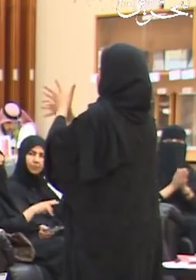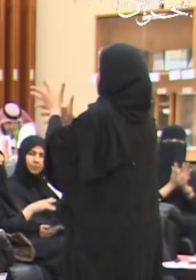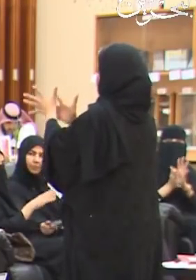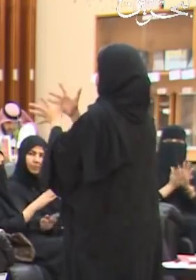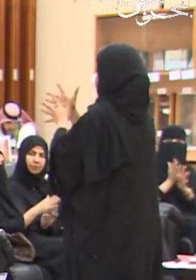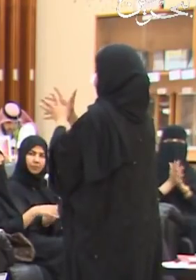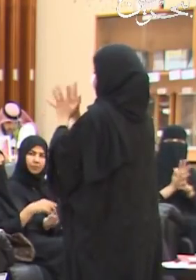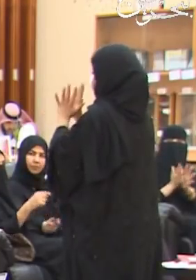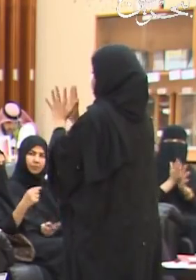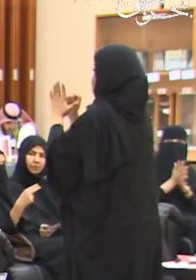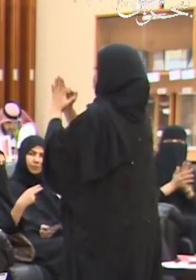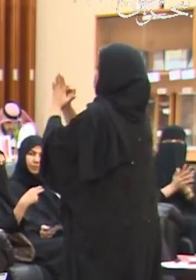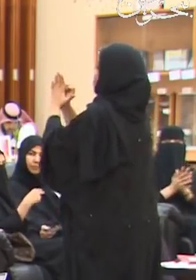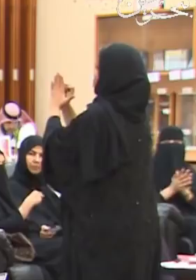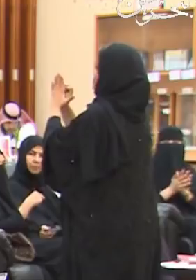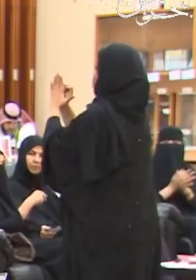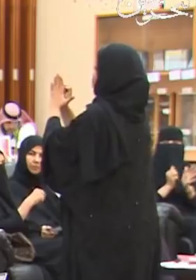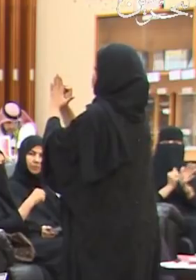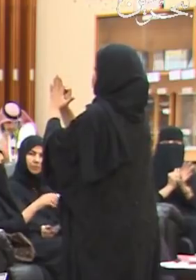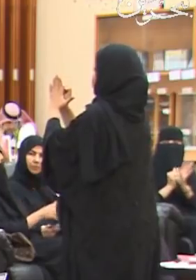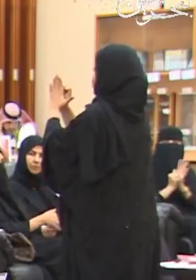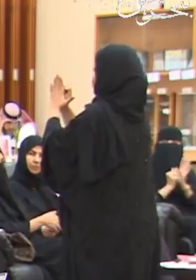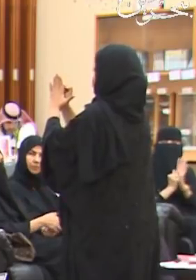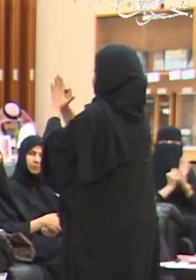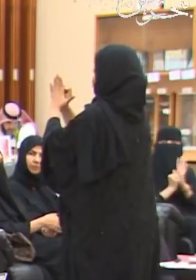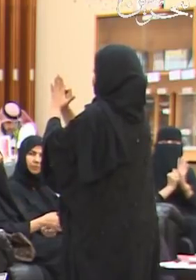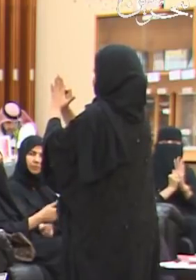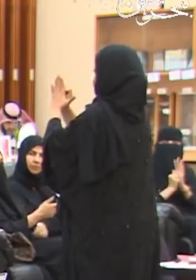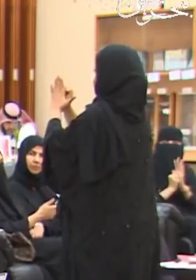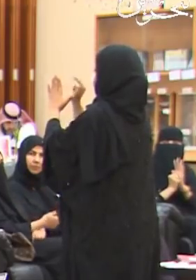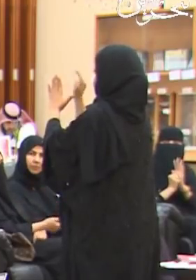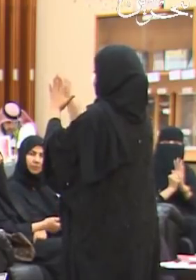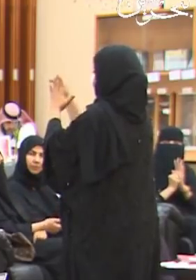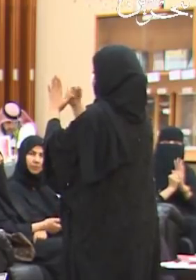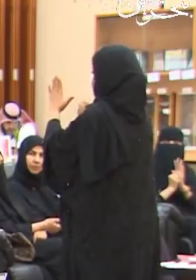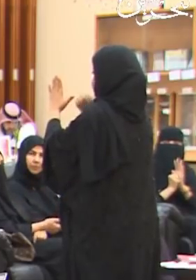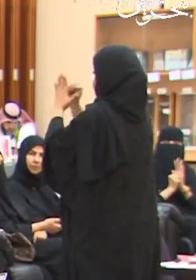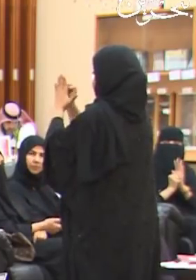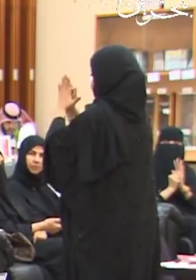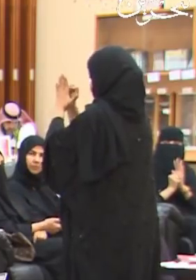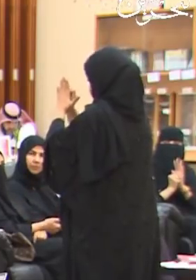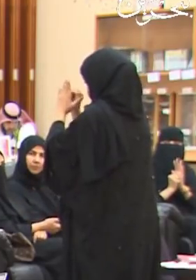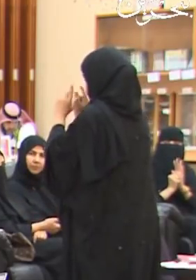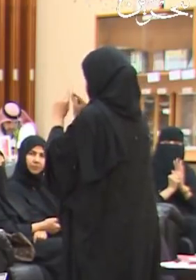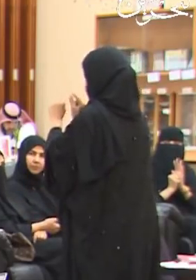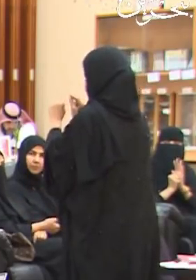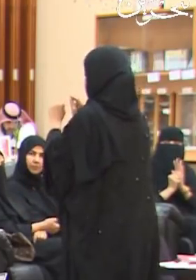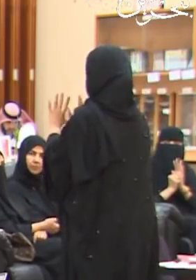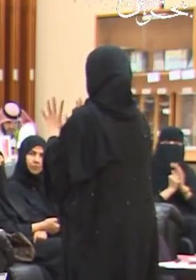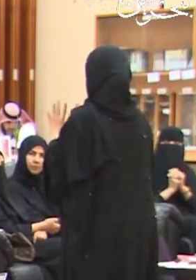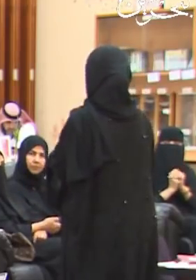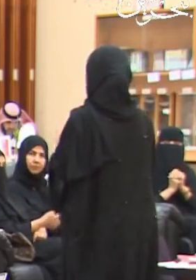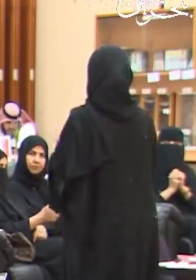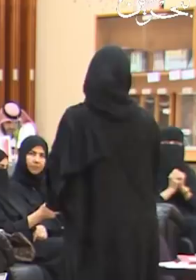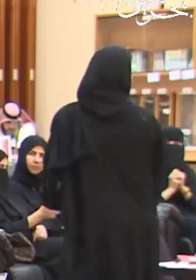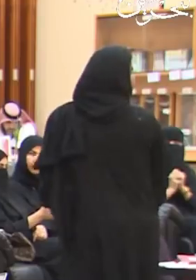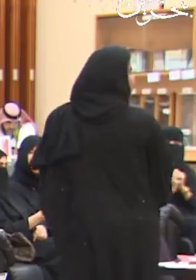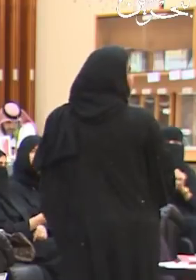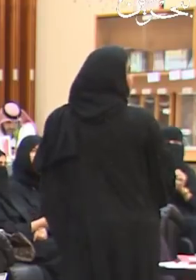طلبة المدارس ومعلميها من التواصل بلغة الإشارة كخطوة أولى لدمج الطلبة من فئة الصم